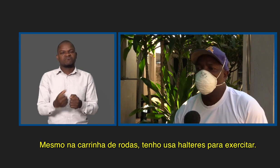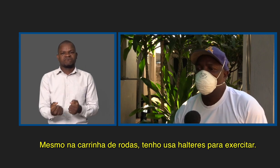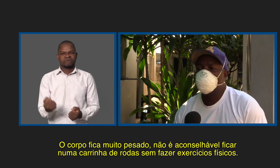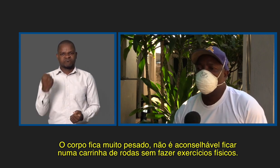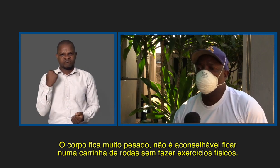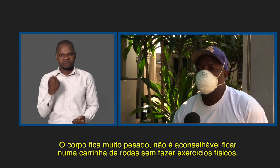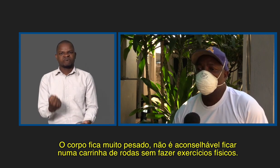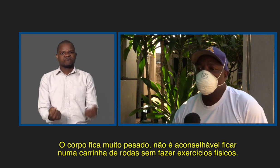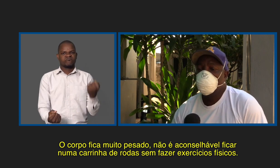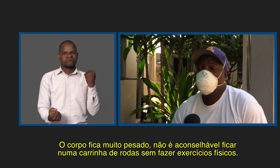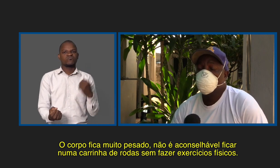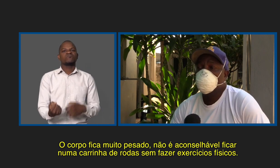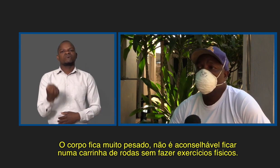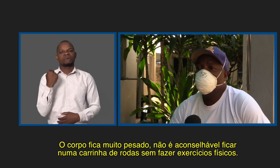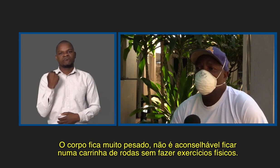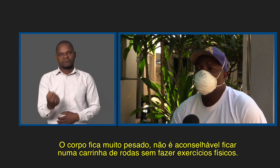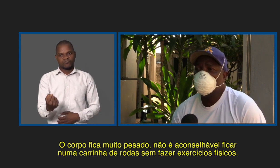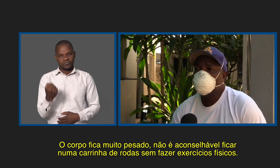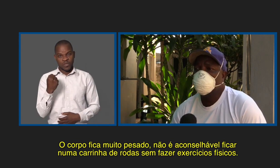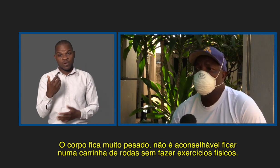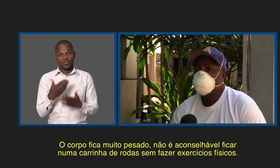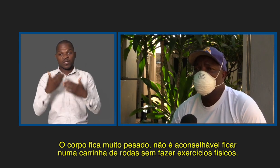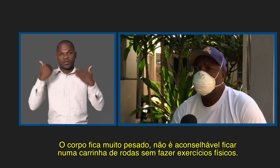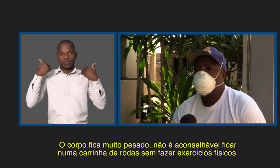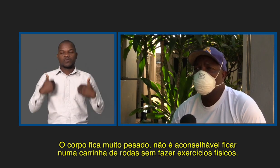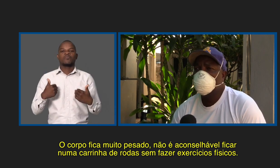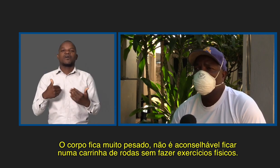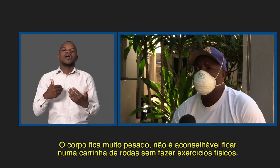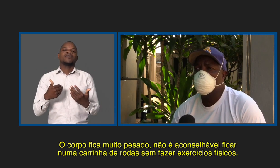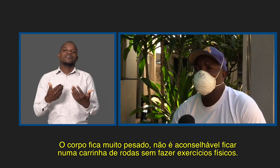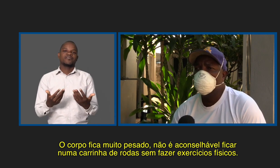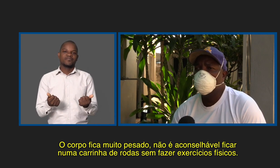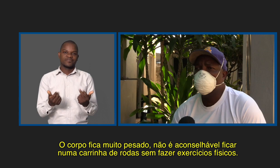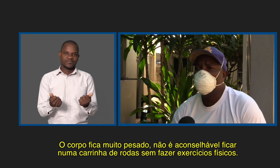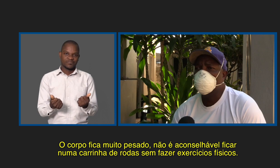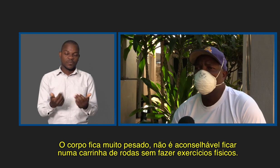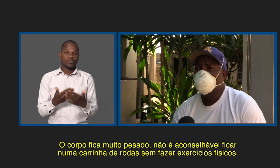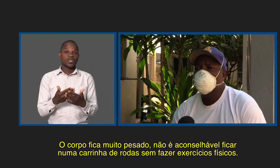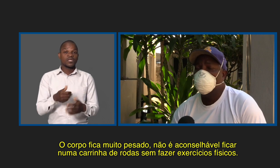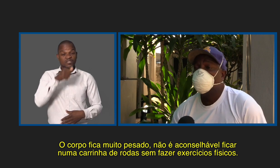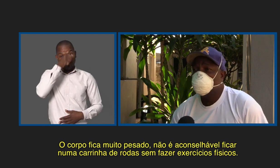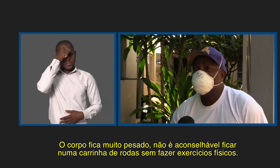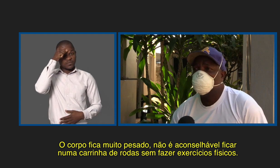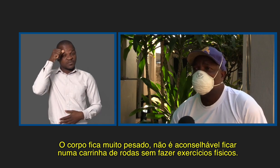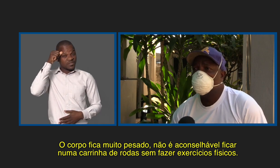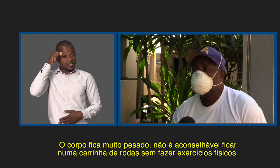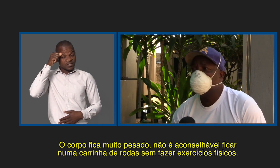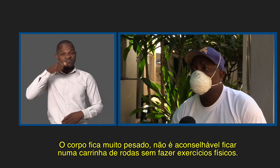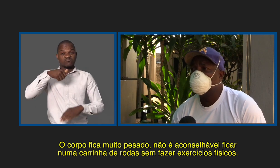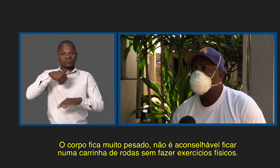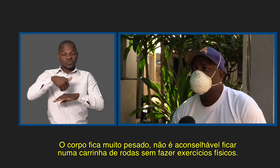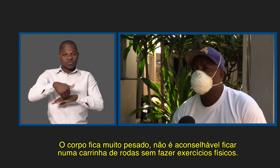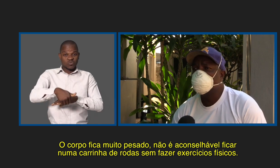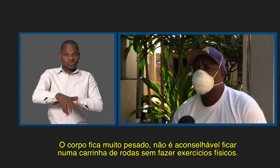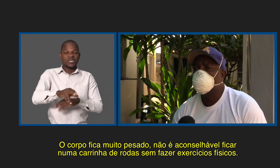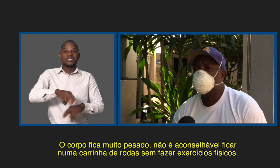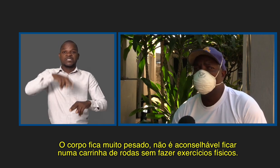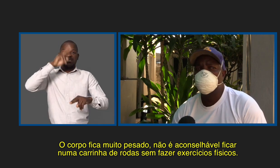balança, não pode ficar assim, porque o corpo fica muito pesado, é difícil ficar nesse